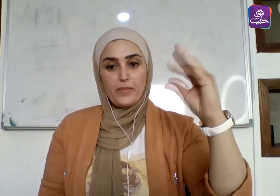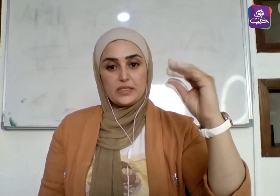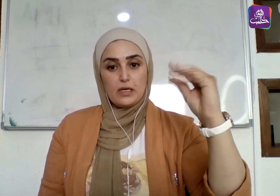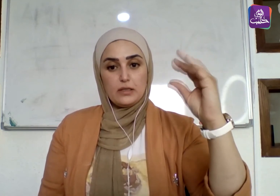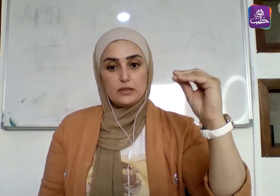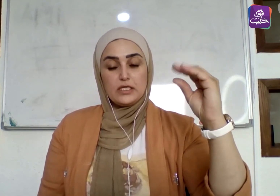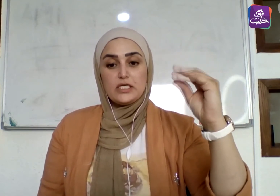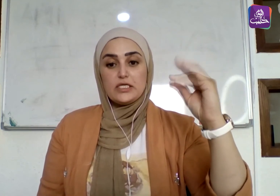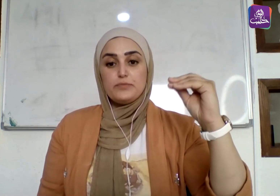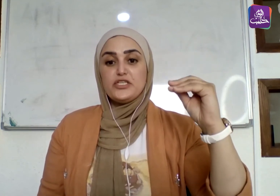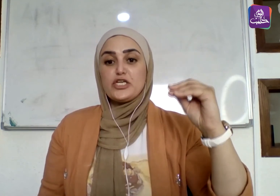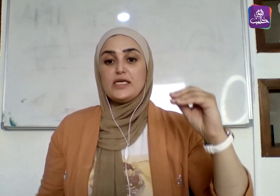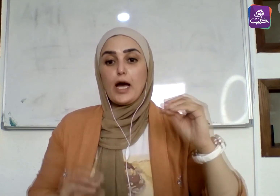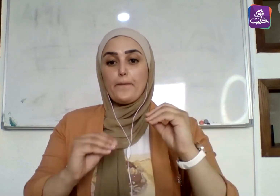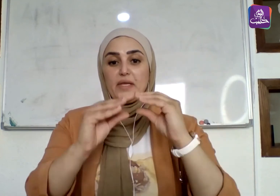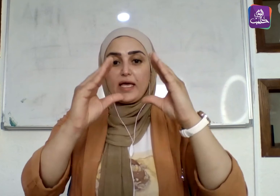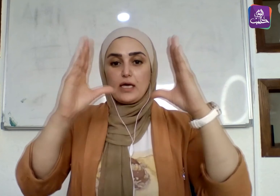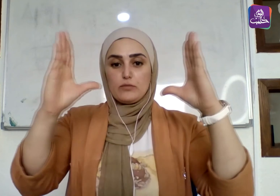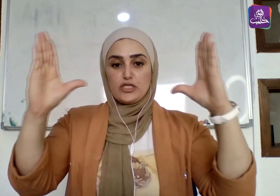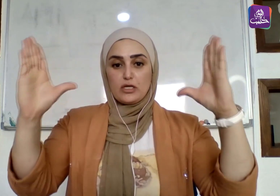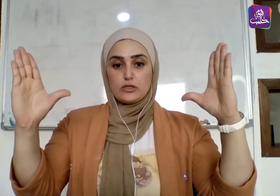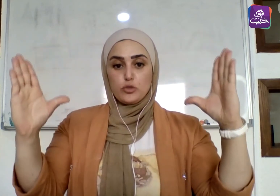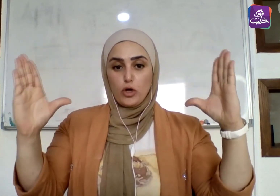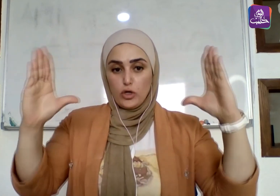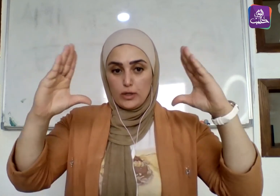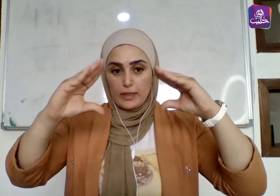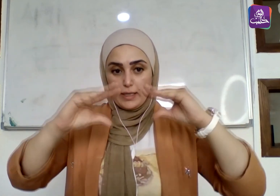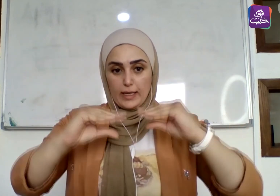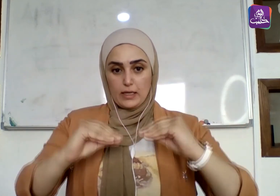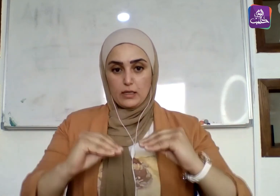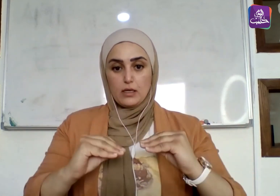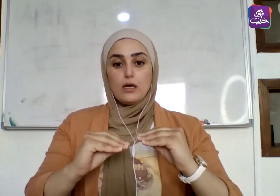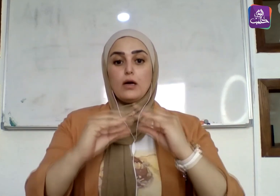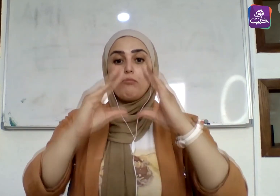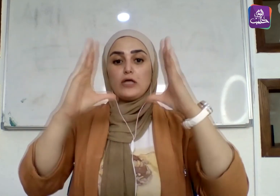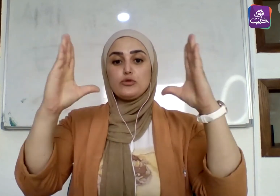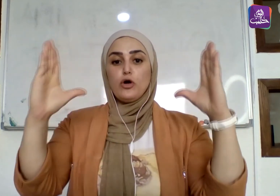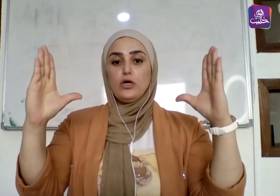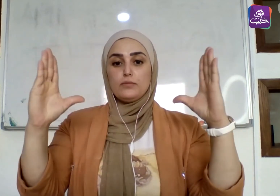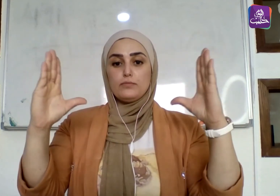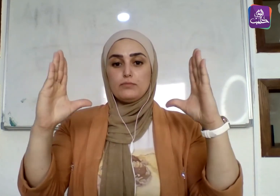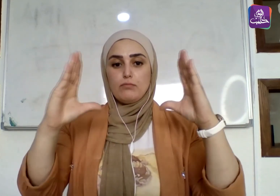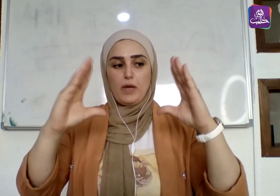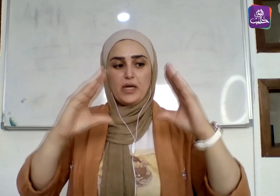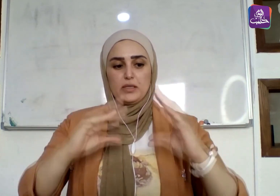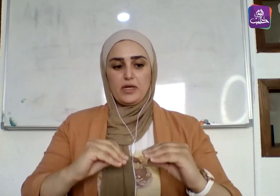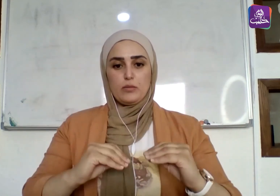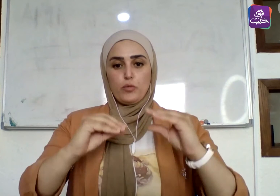متى؟ تيجي هي من أيام إشارة صبح ليل مع صبح مع بعض نعملها